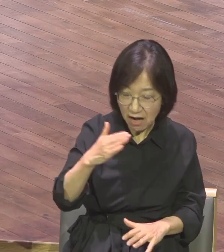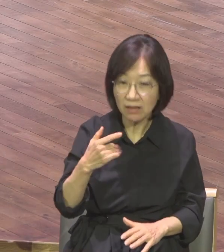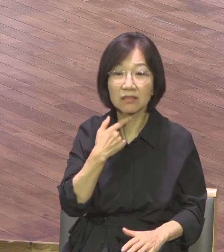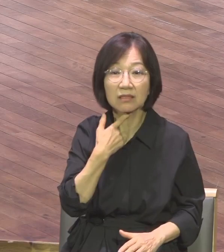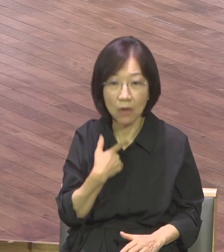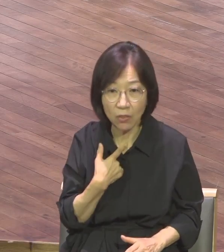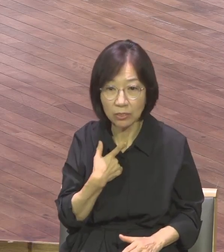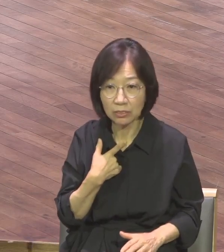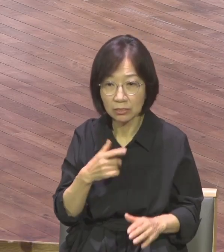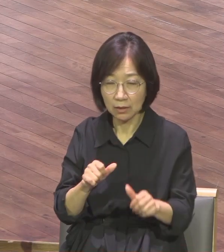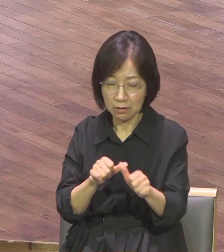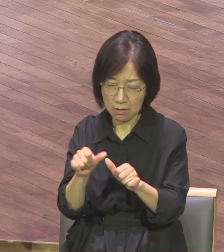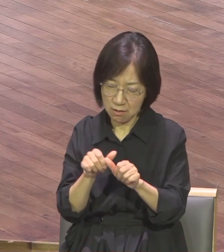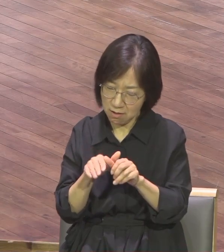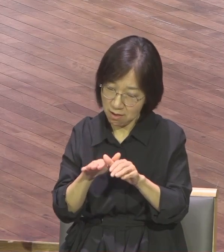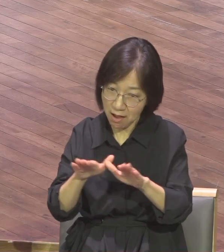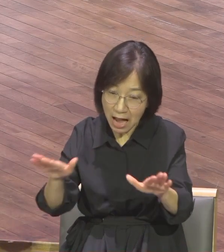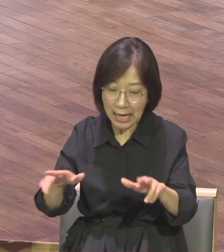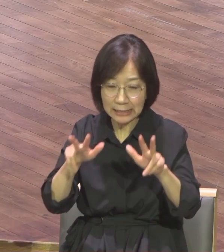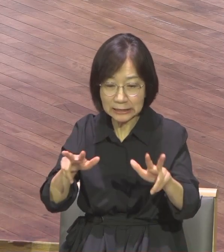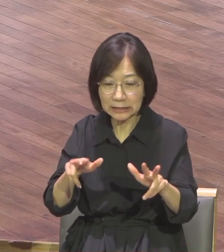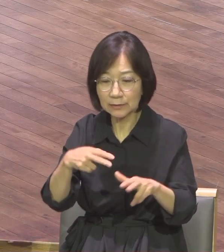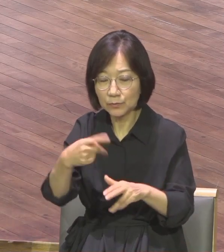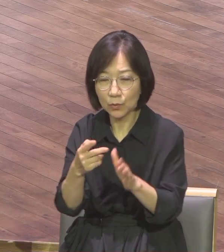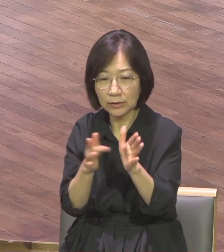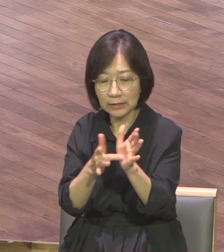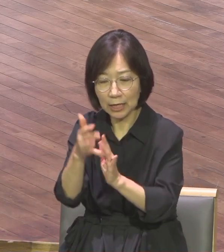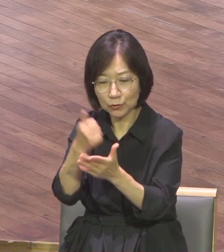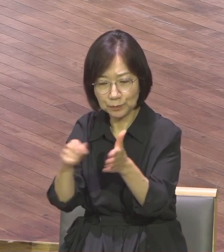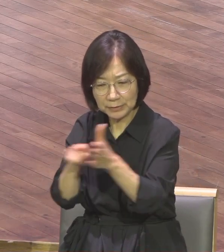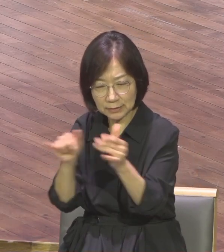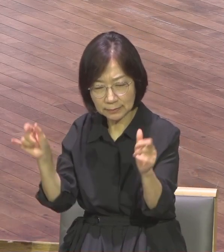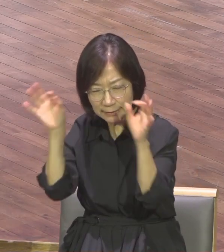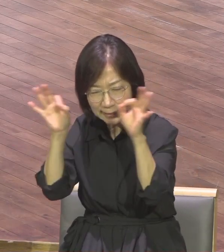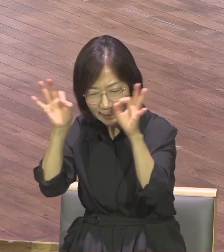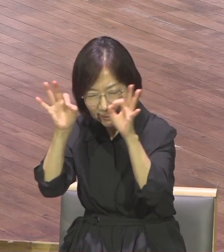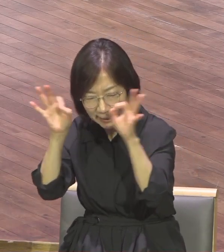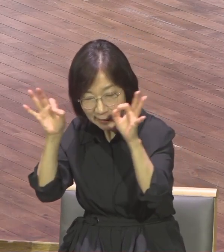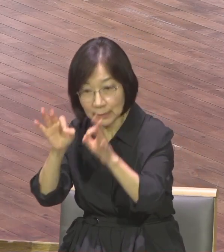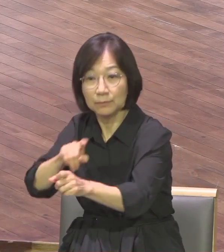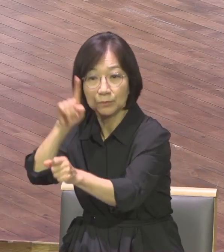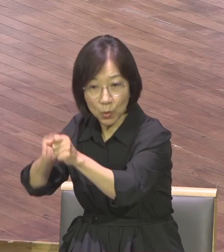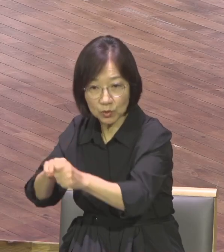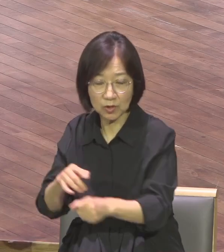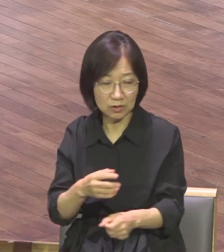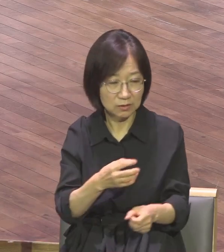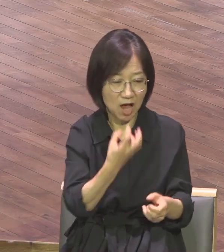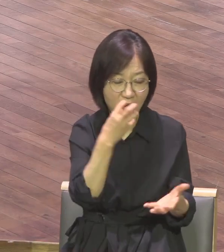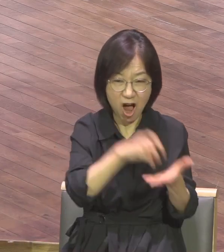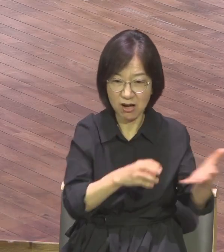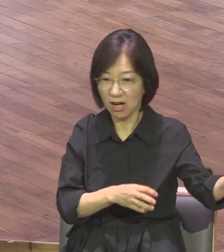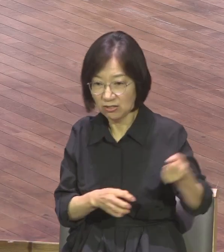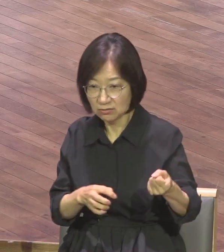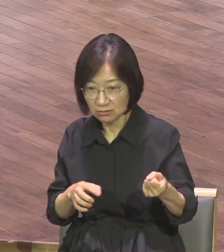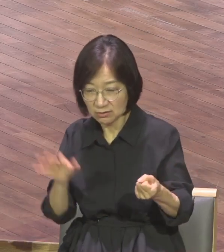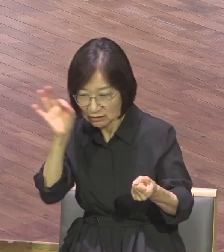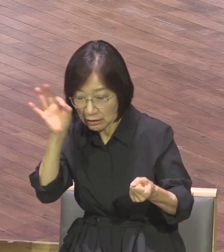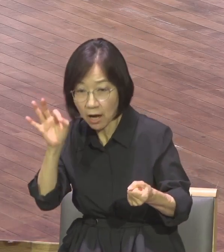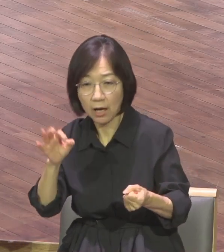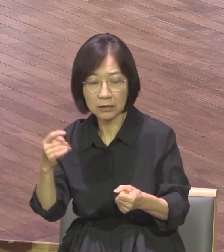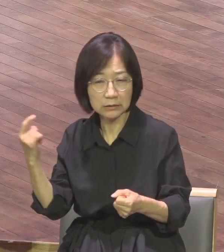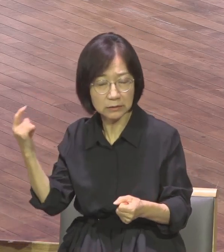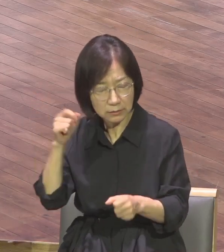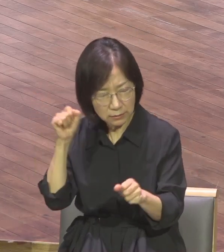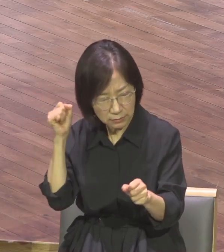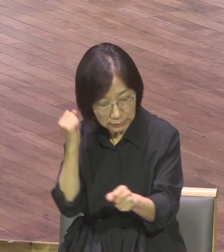이유도 예수님 사람을 찾기 위해서 대제사장의 전부 다 결제를 받아가지고 왔다고 다 알고 있었어요.